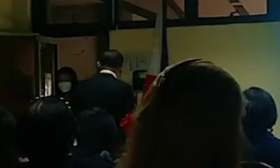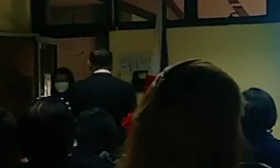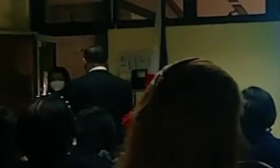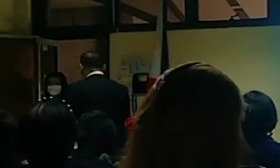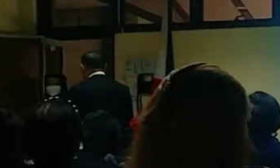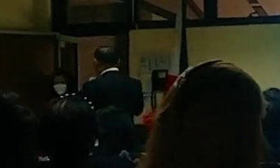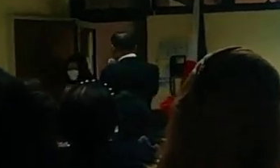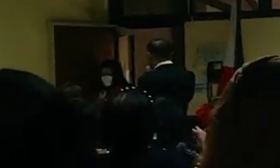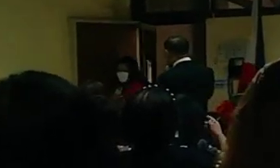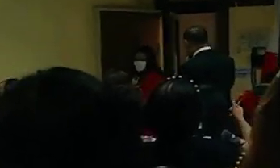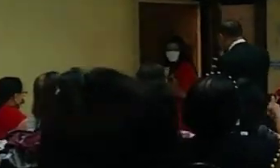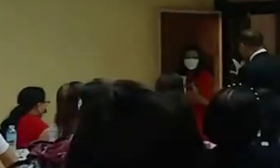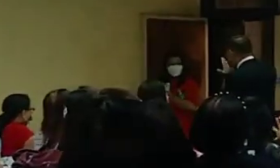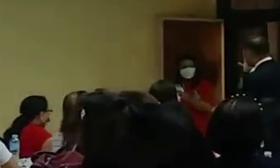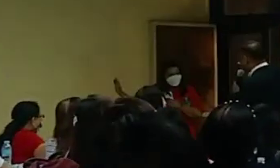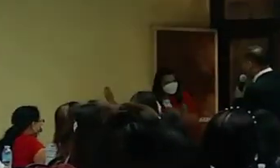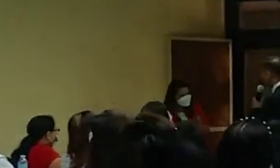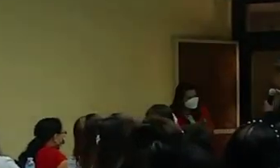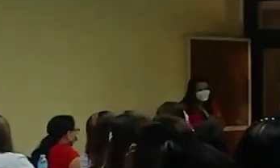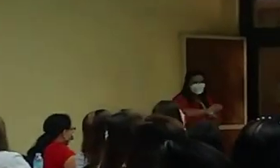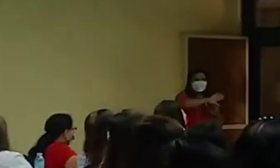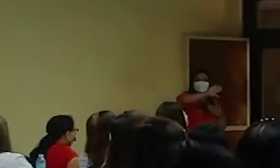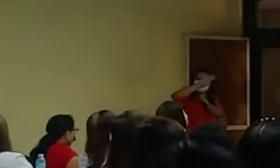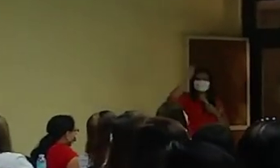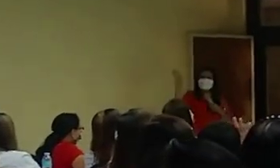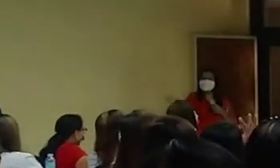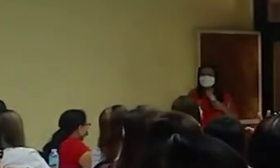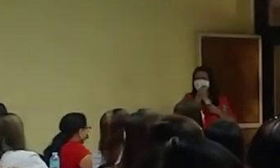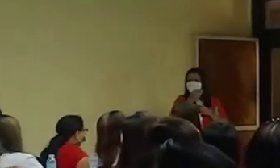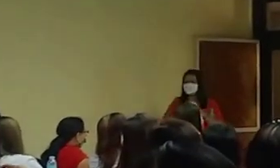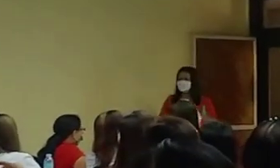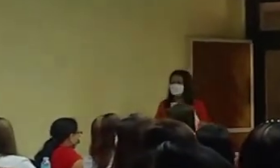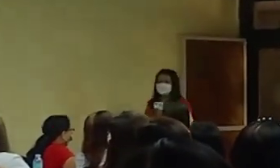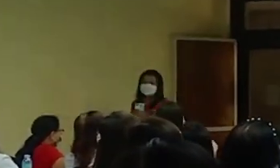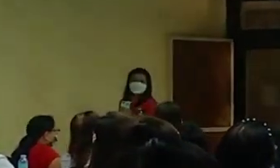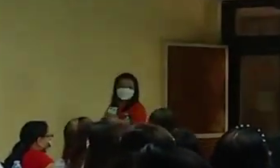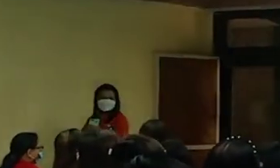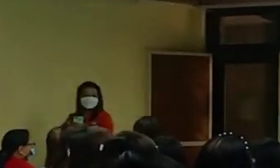good morning po, Ma'am Salvera. Okay, yan. Now,